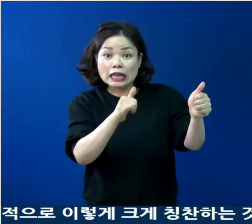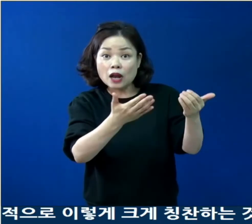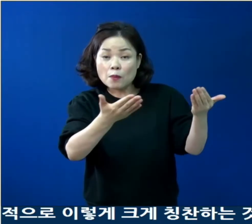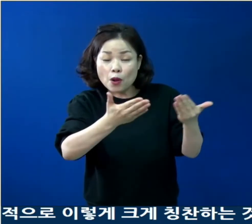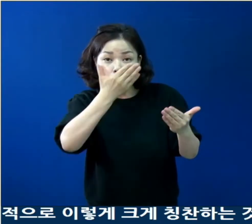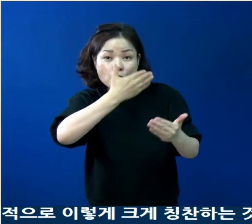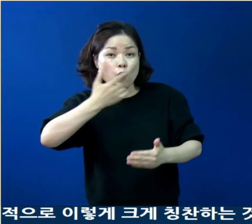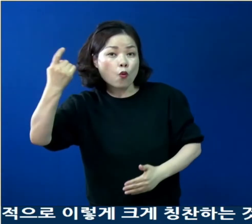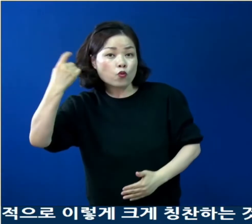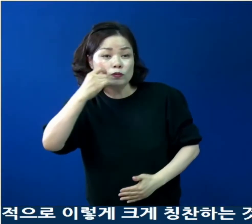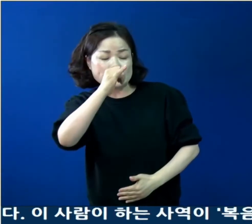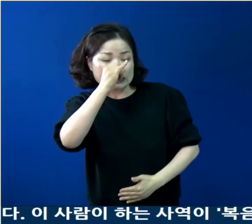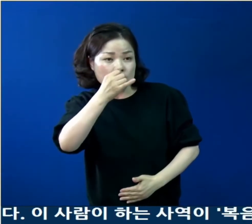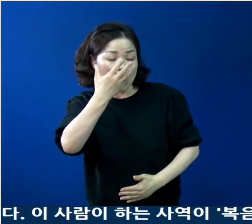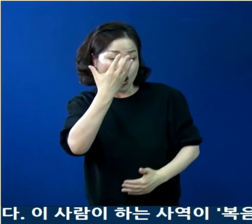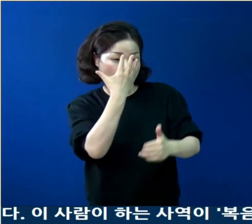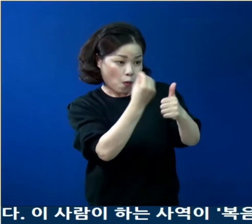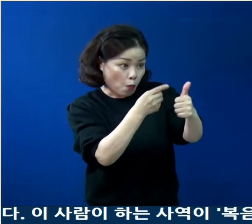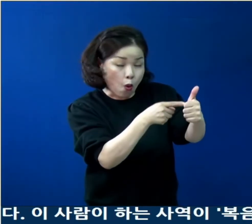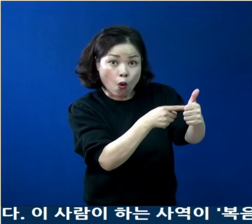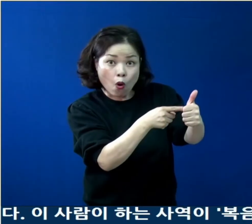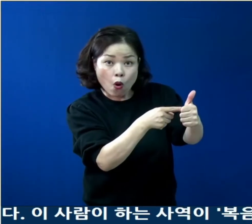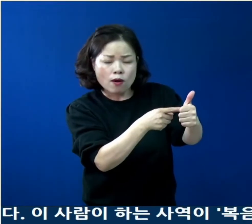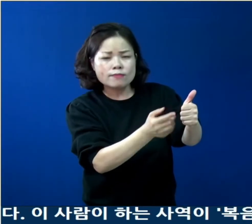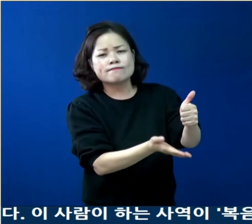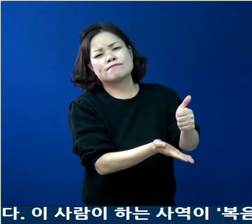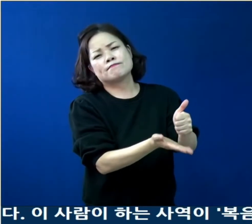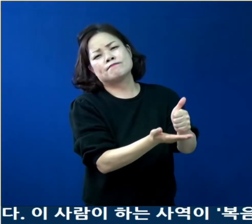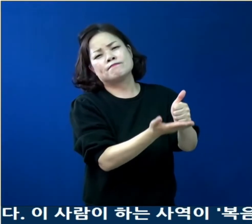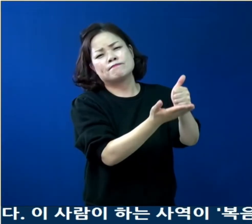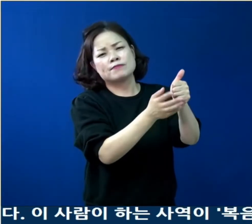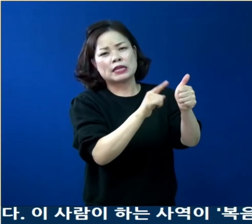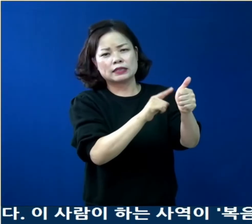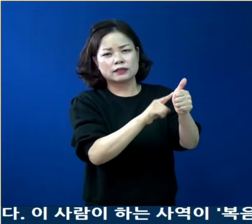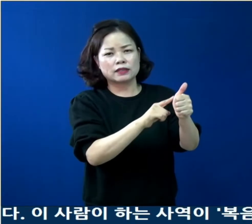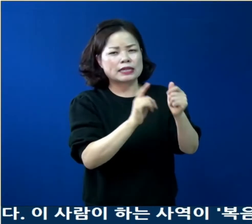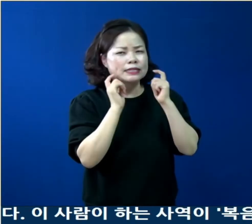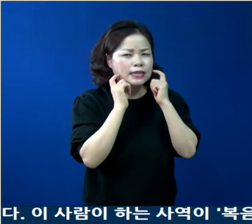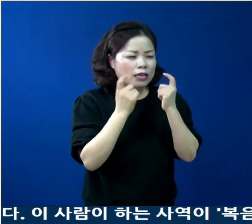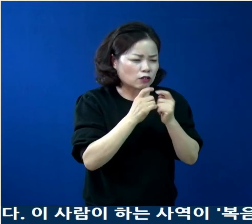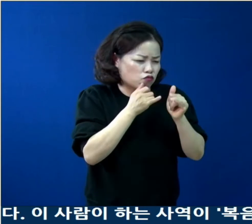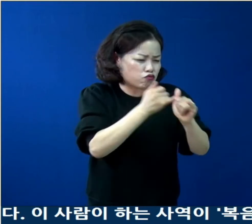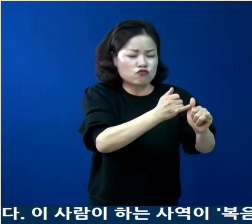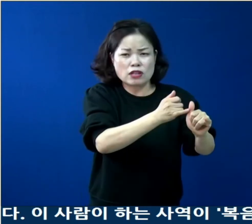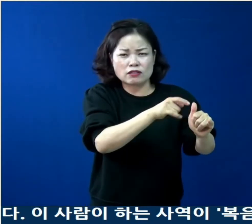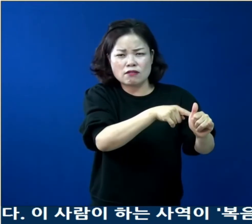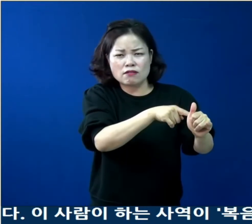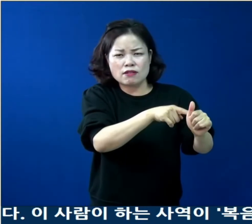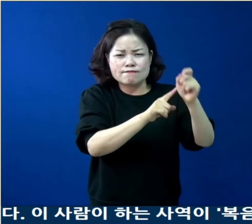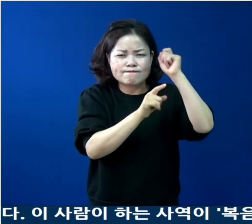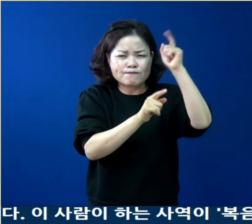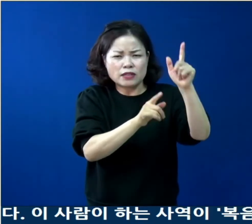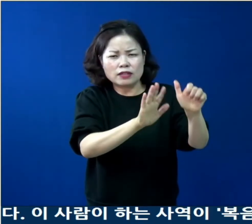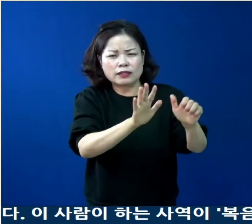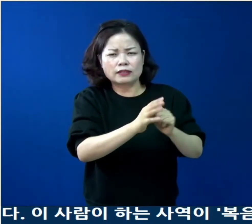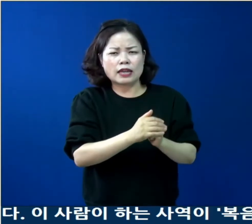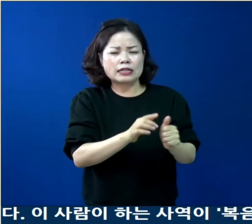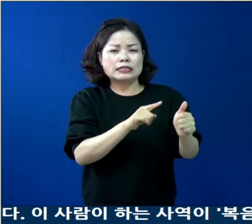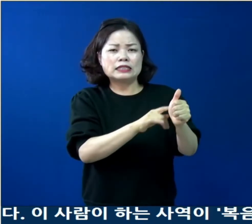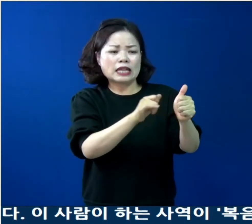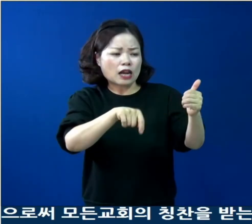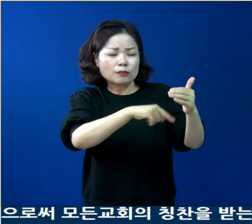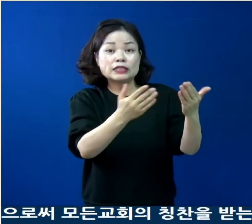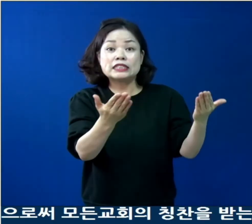사역에 복음이 있다는 걸 보이기 때문에 바울이 칭찬을 한 거지, 그 사람이 개인적으로 훌륭해서 그 사람을 칭찬한 게 아니고 그 사람